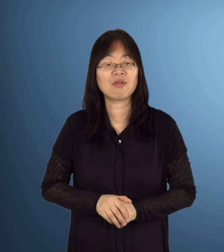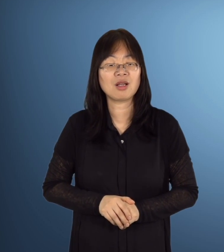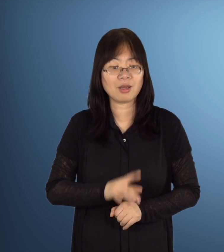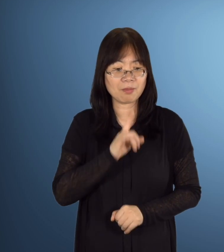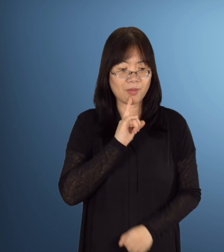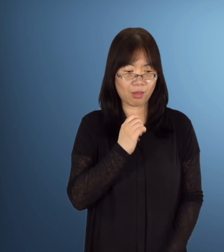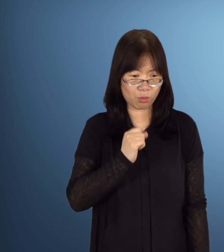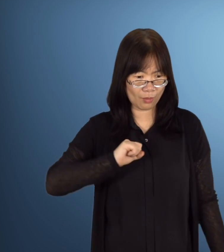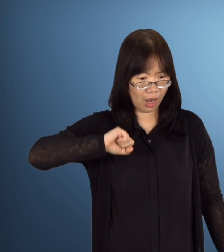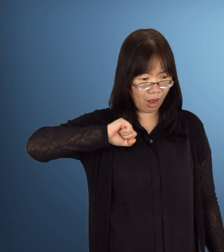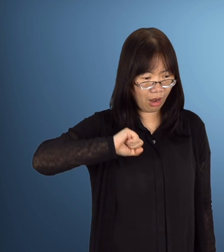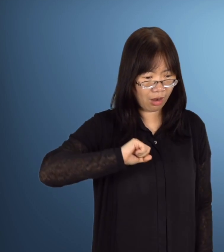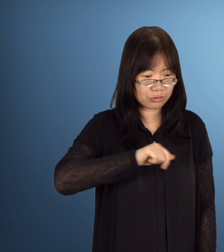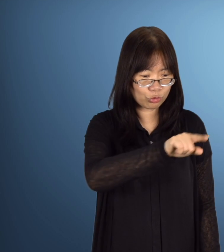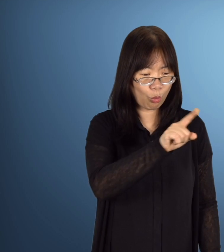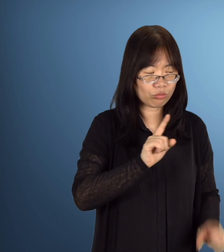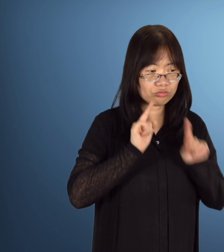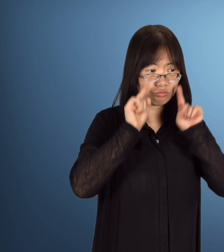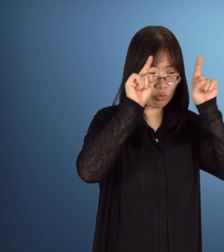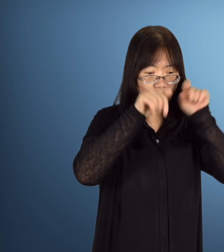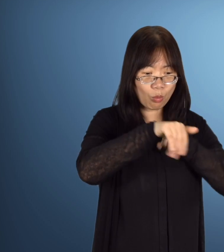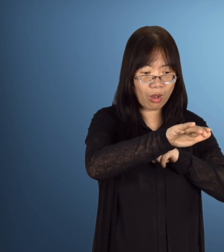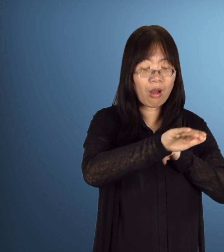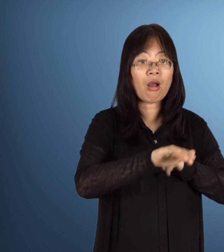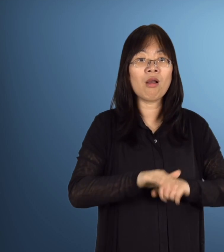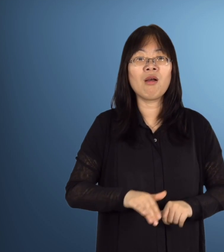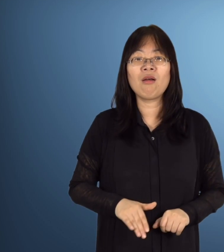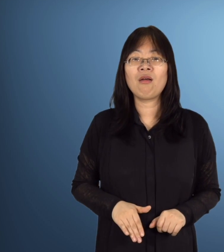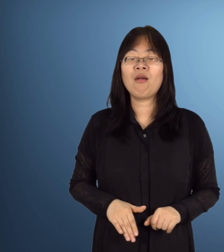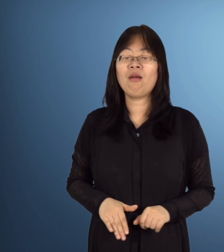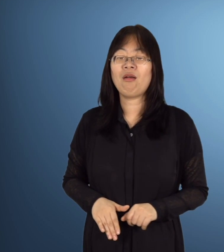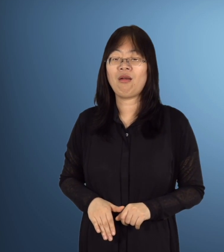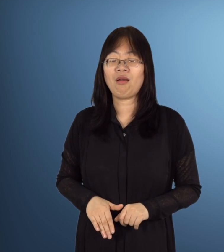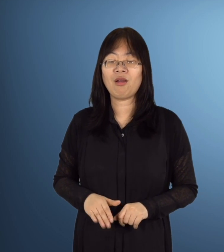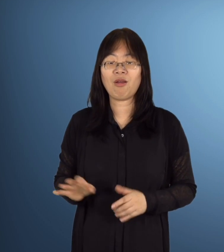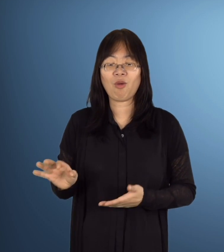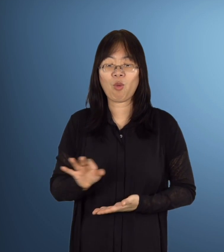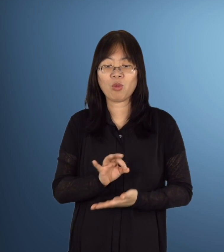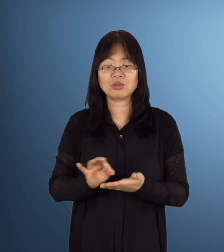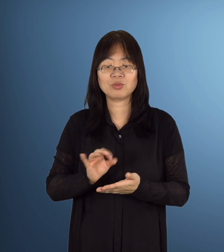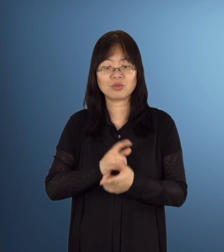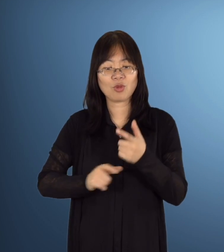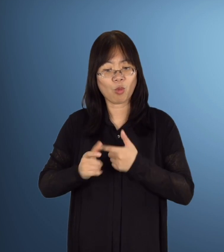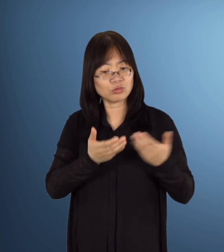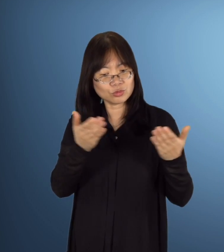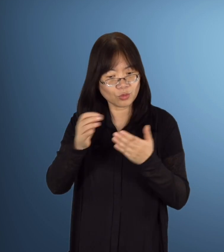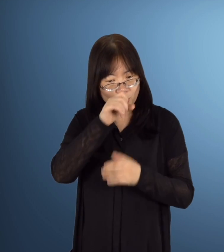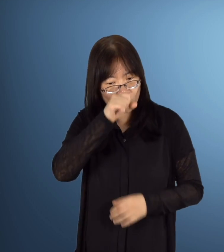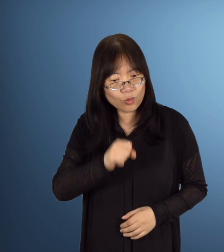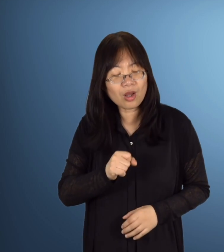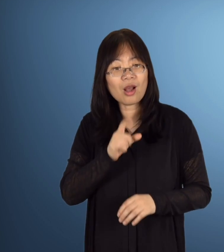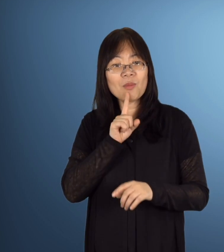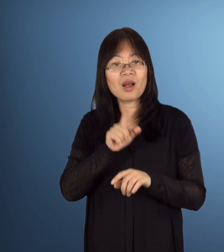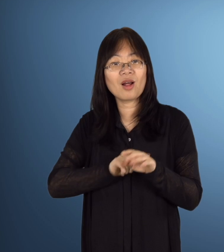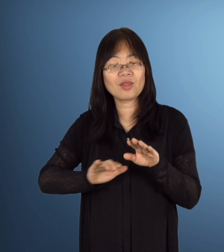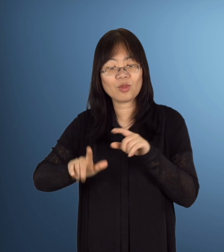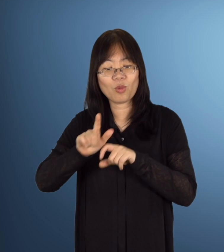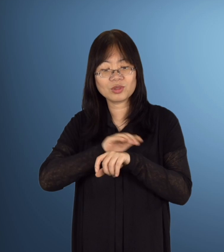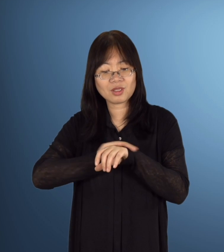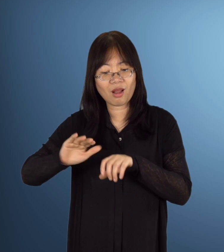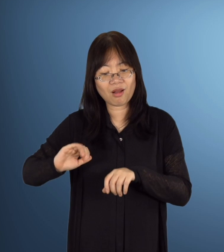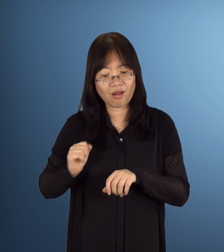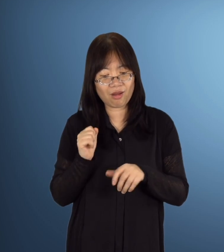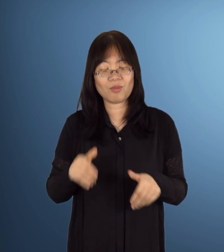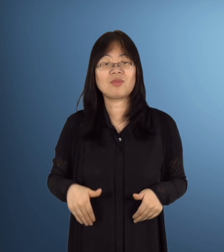안 들으면 지옥 갈 수도 있어. 그러면 헌금도 좀 더 해야 되겠고, 말도 좀 더 잘 들어야